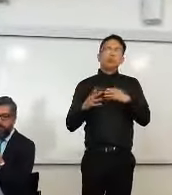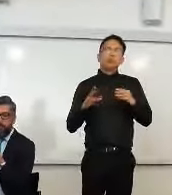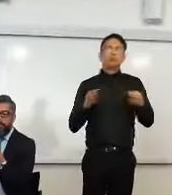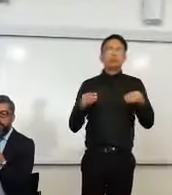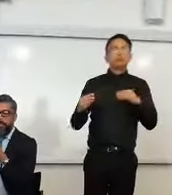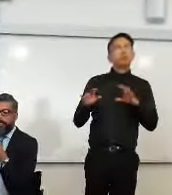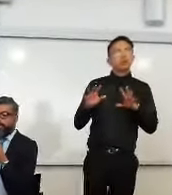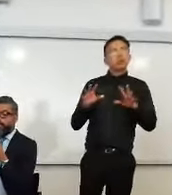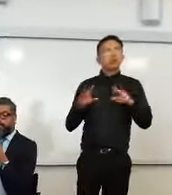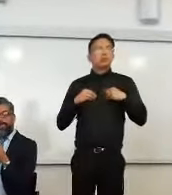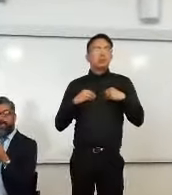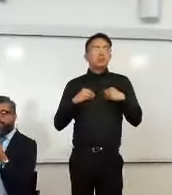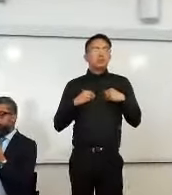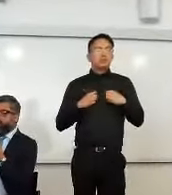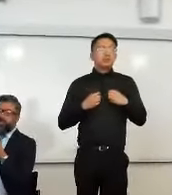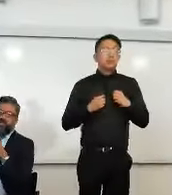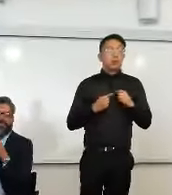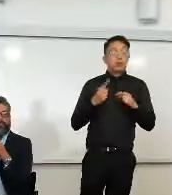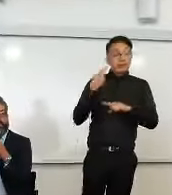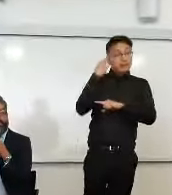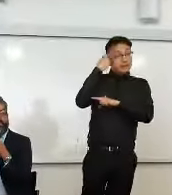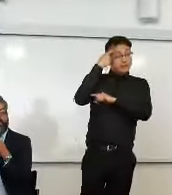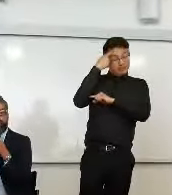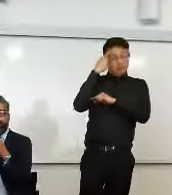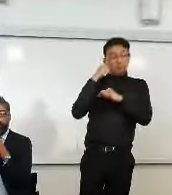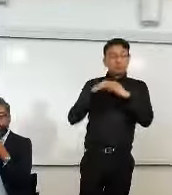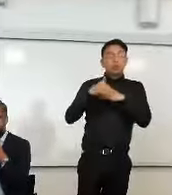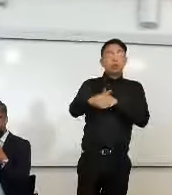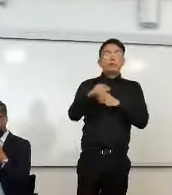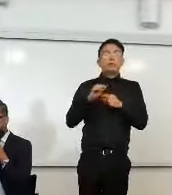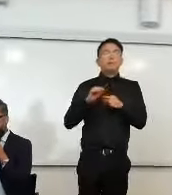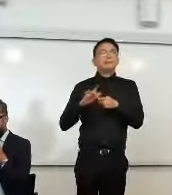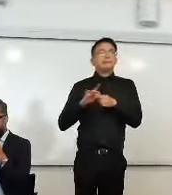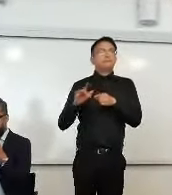ceder. Retos grandes, toda la fase de implementación.